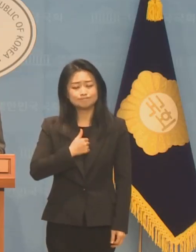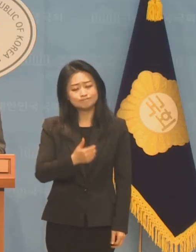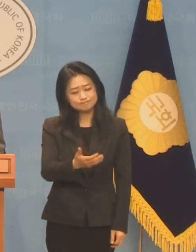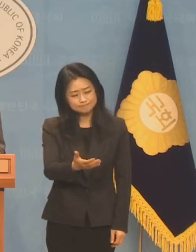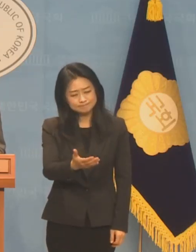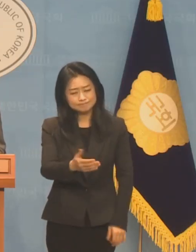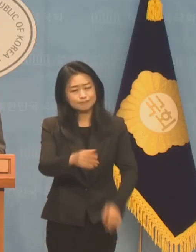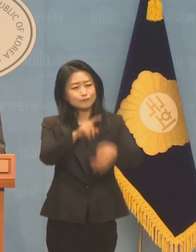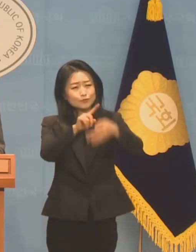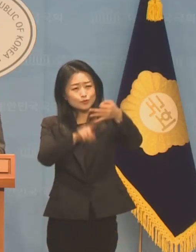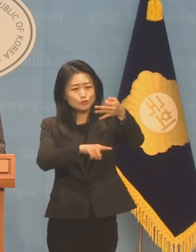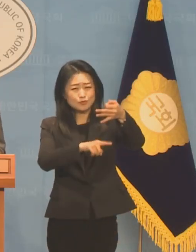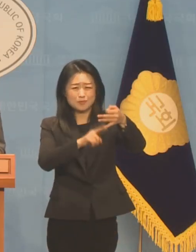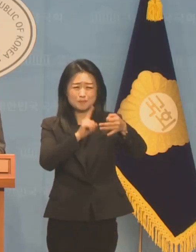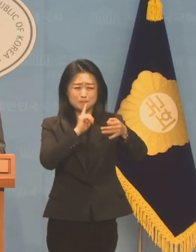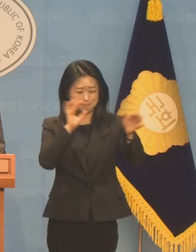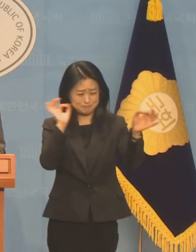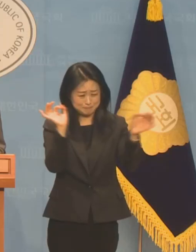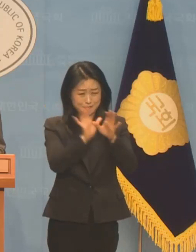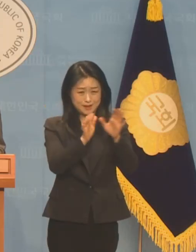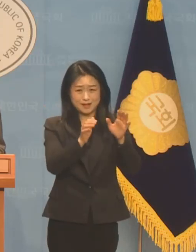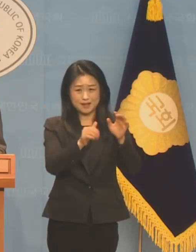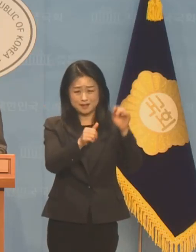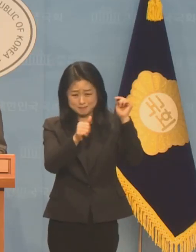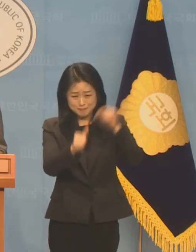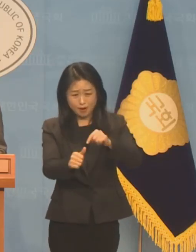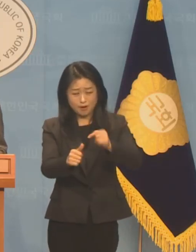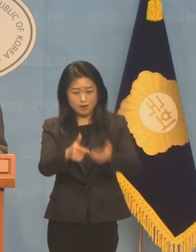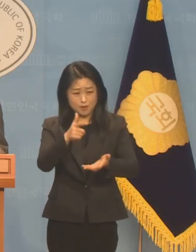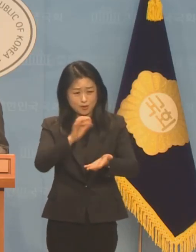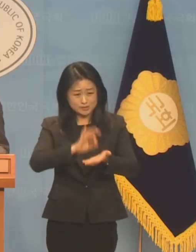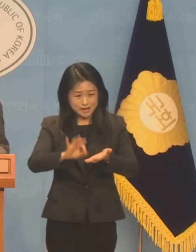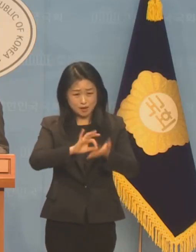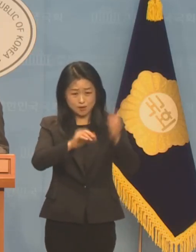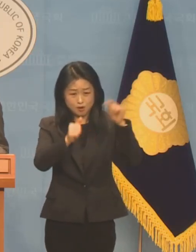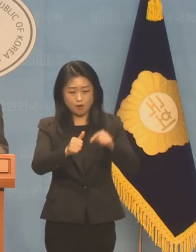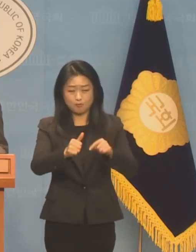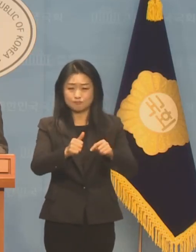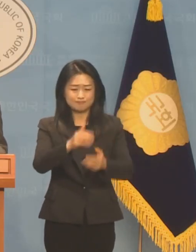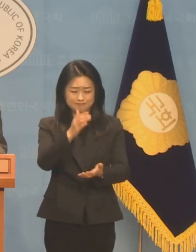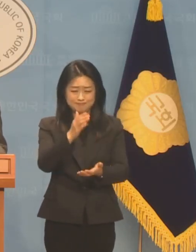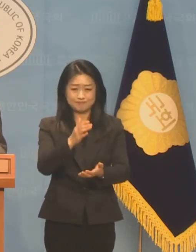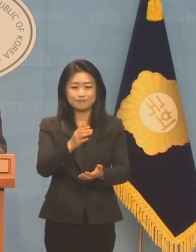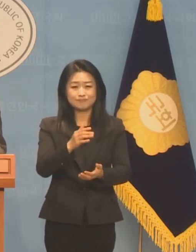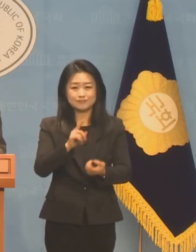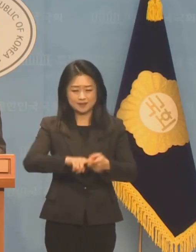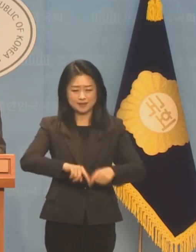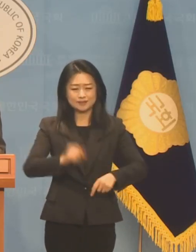수계의 부당한 무력 사용 지시를 거부하십시오.